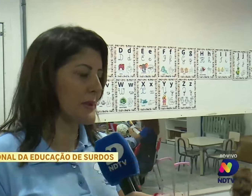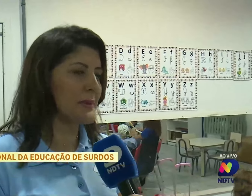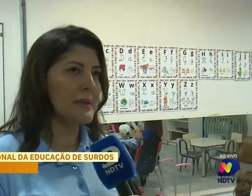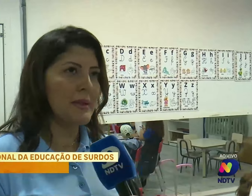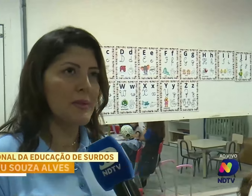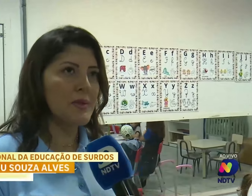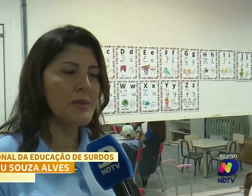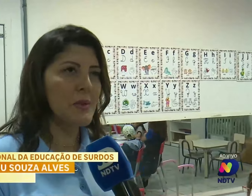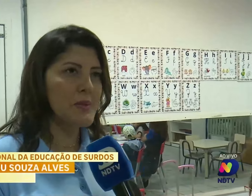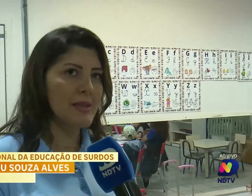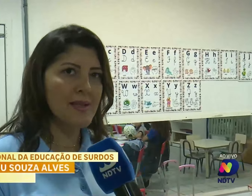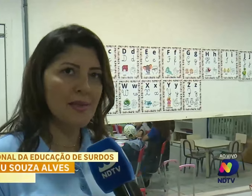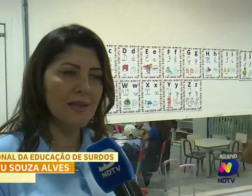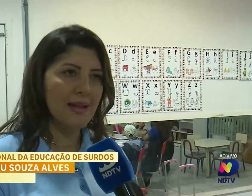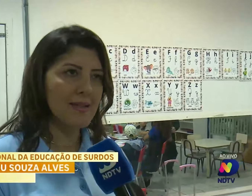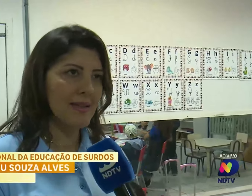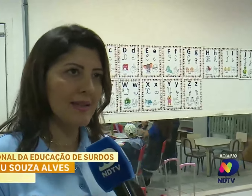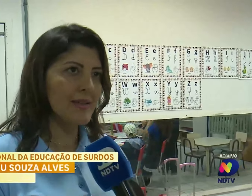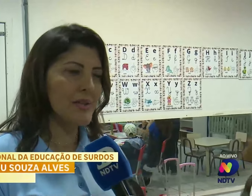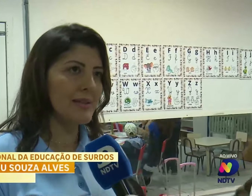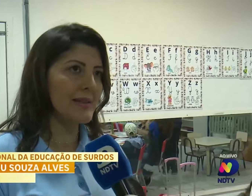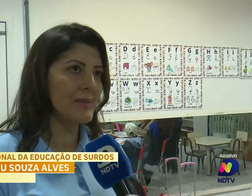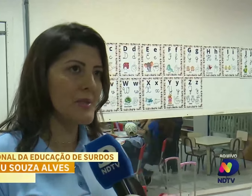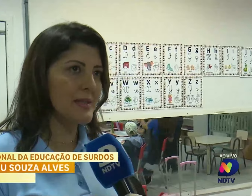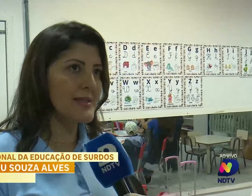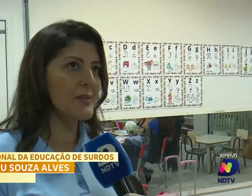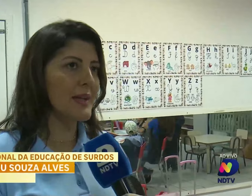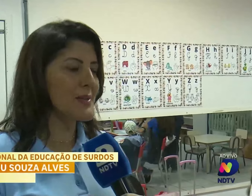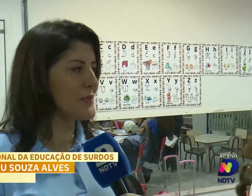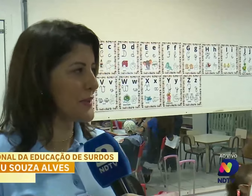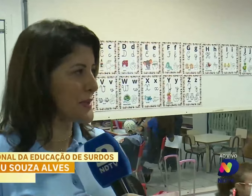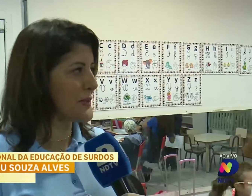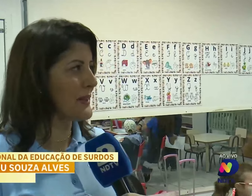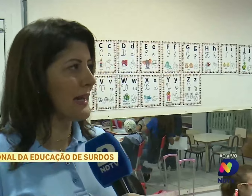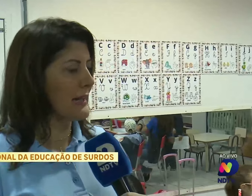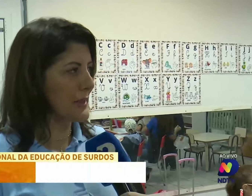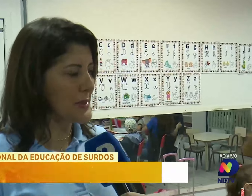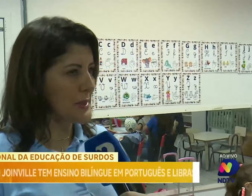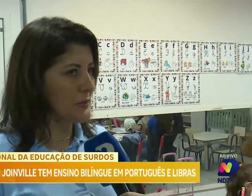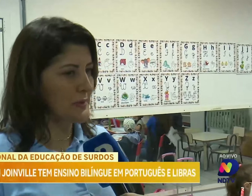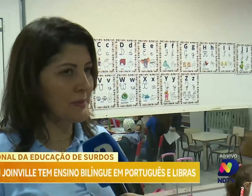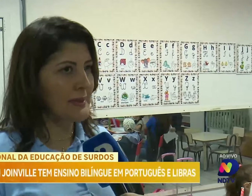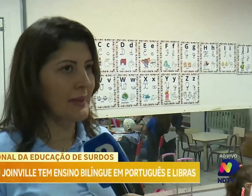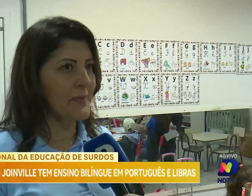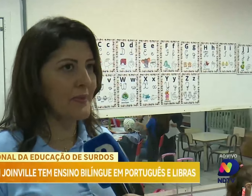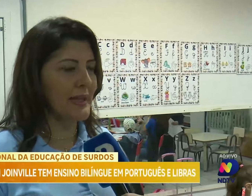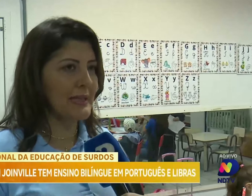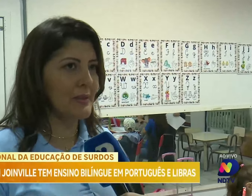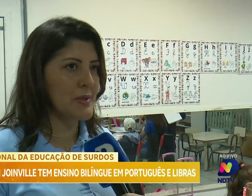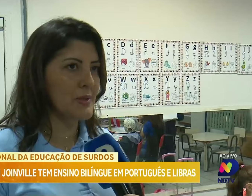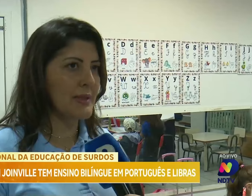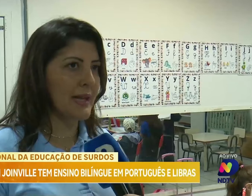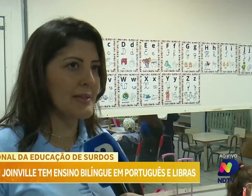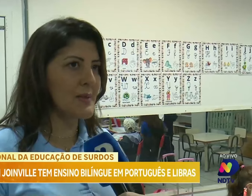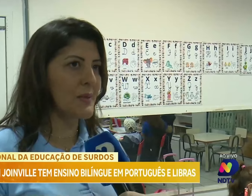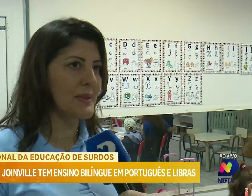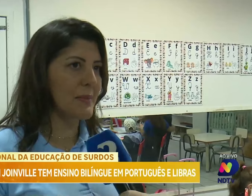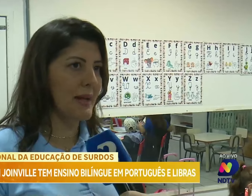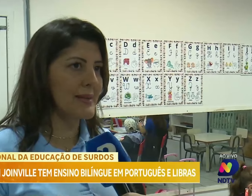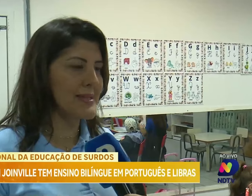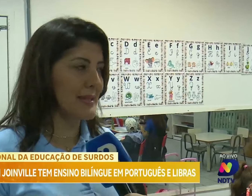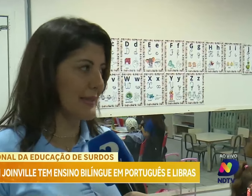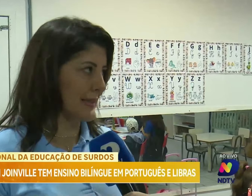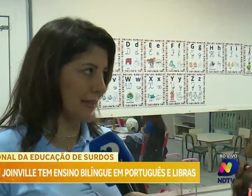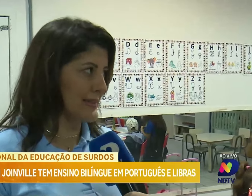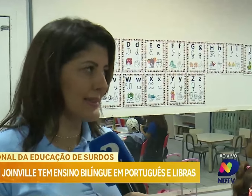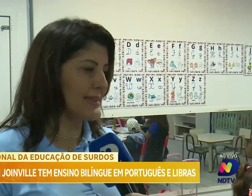2018. Hoje nós somos três unidades na rede e atendemos desde a educação infantil até o ensino fundamental. Aqui na nossa unidade são